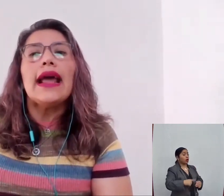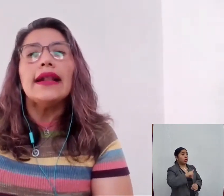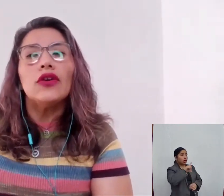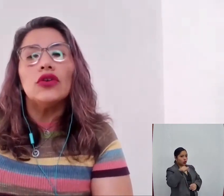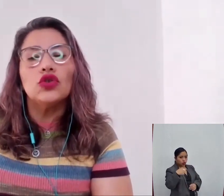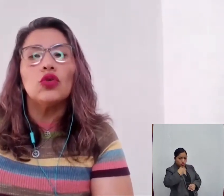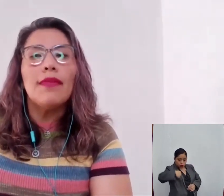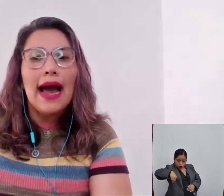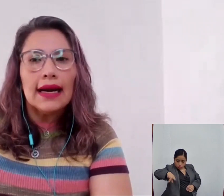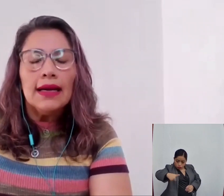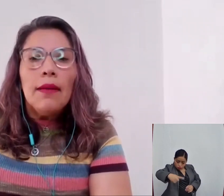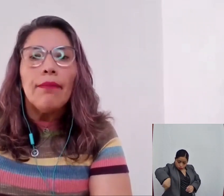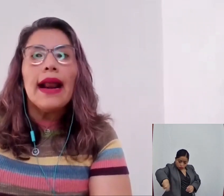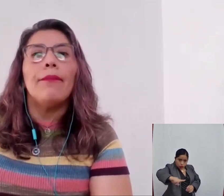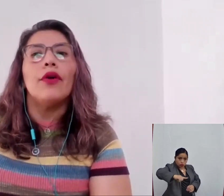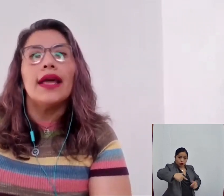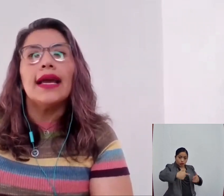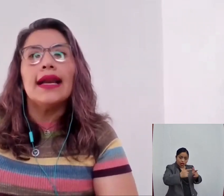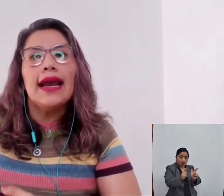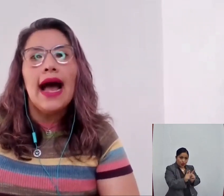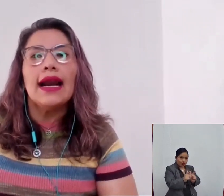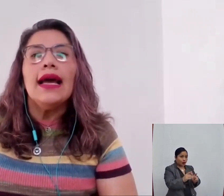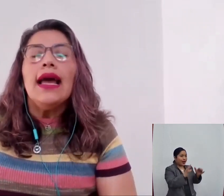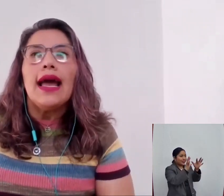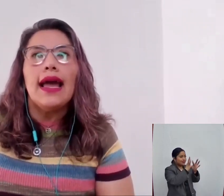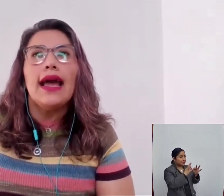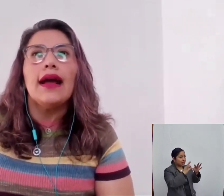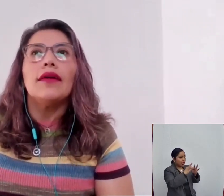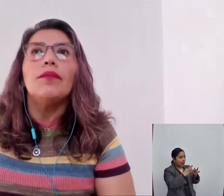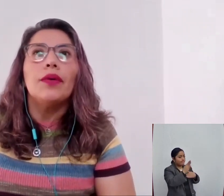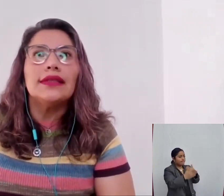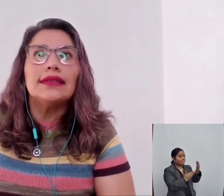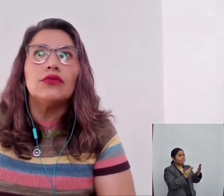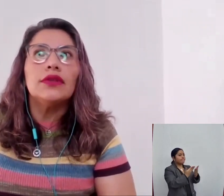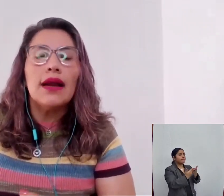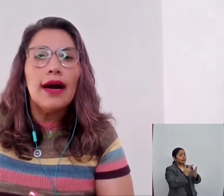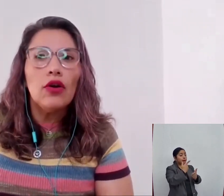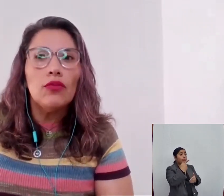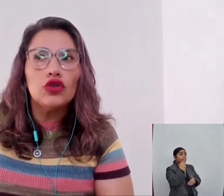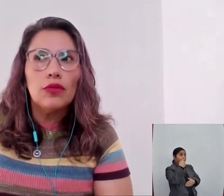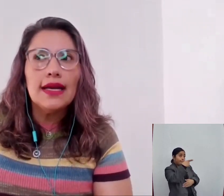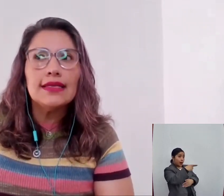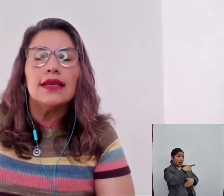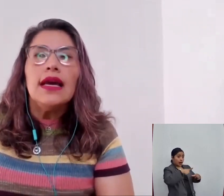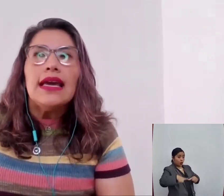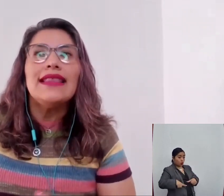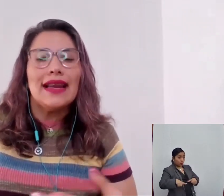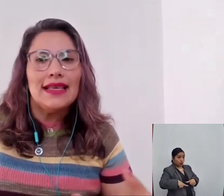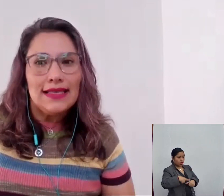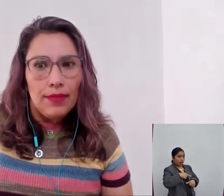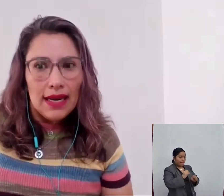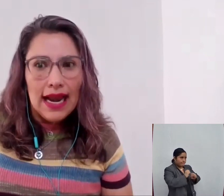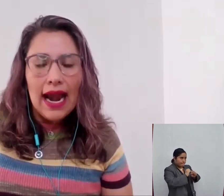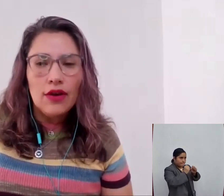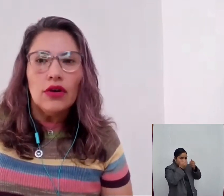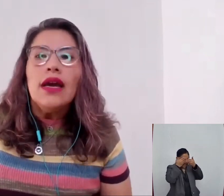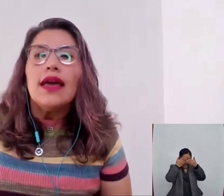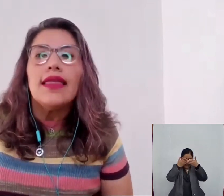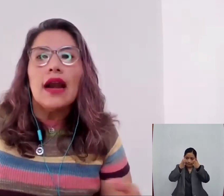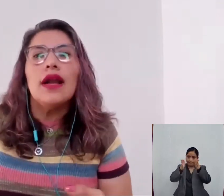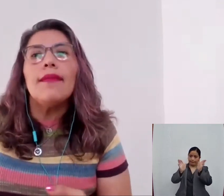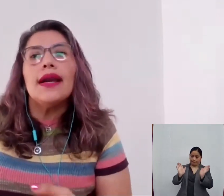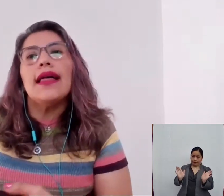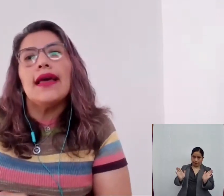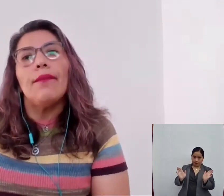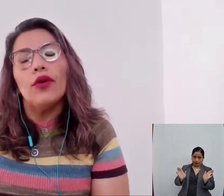y queriéndonos sumar para poder generar pues un trabajo mucho más interdisciplinario